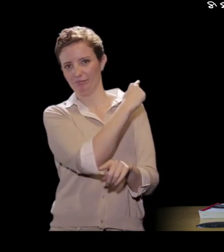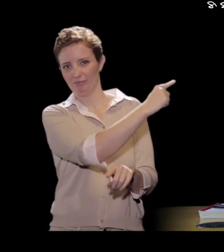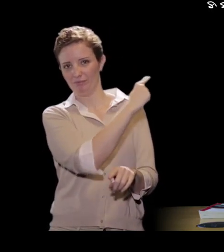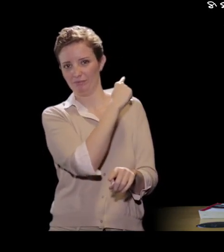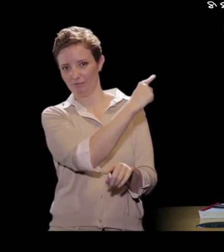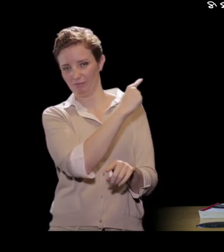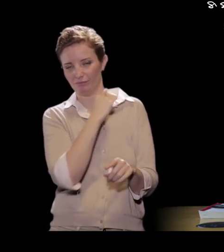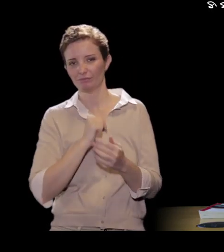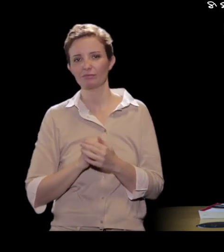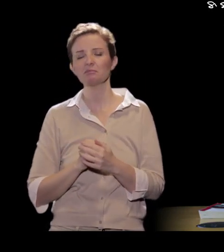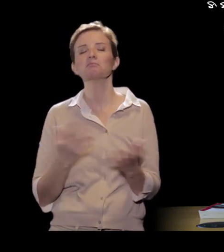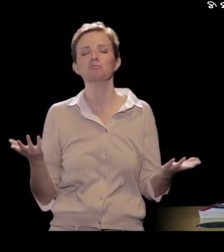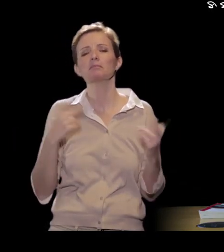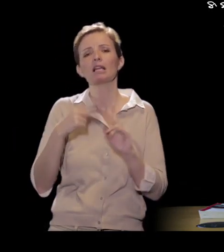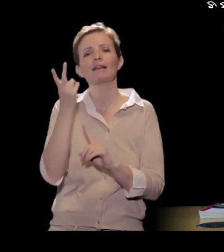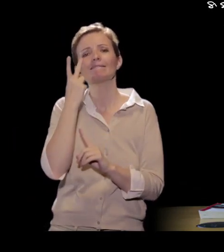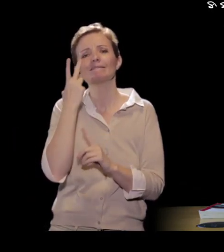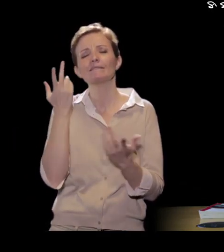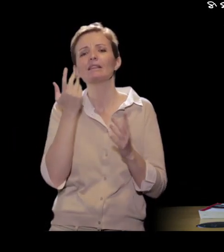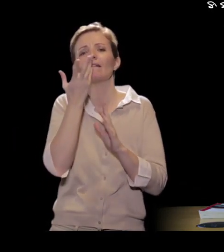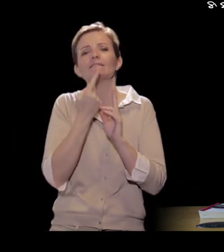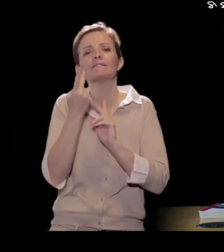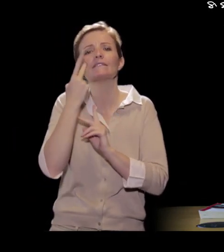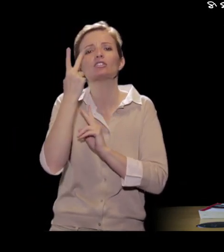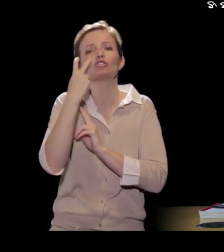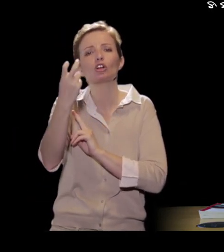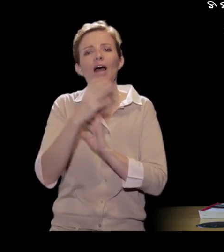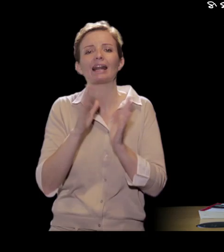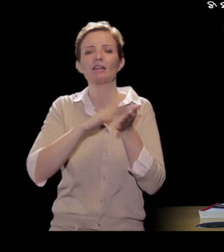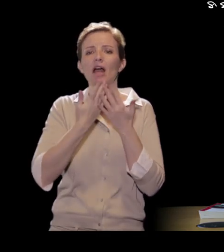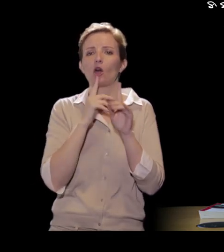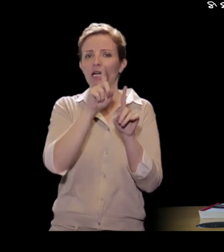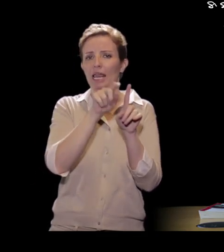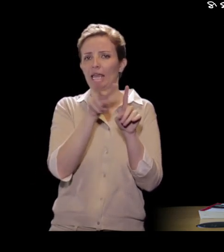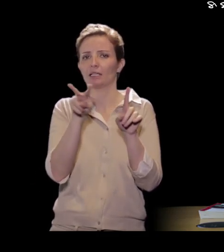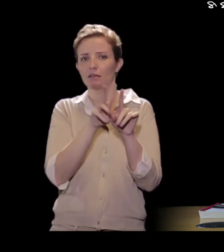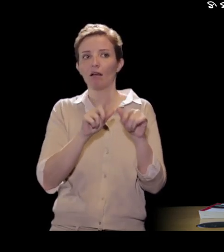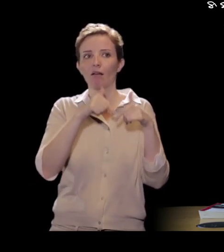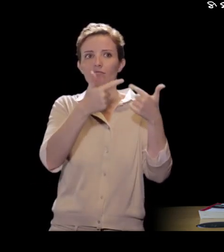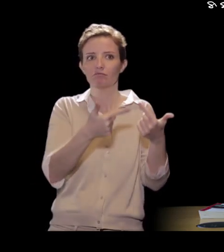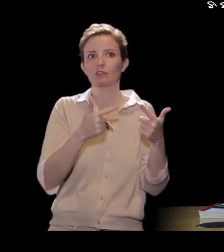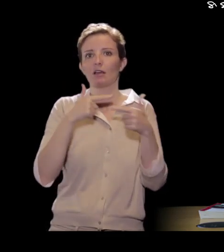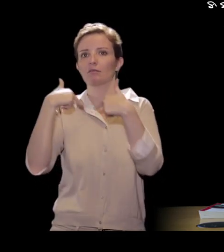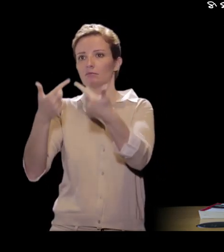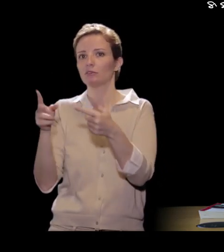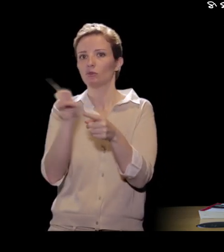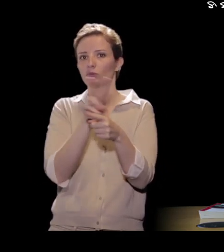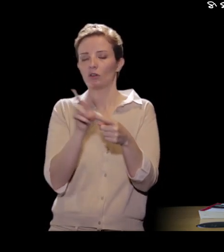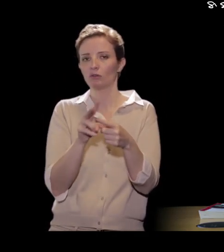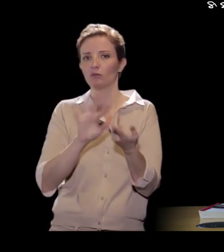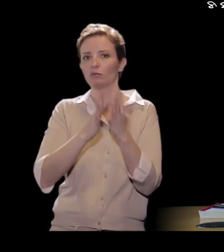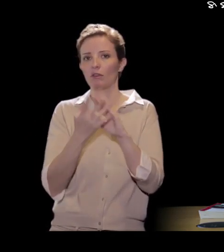disequazioni vogliamo trovare sostanzialmente quei valori dell'aics che soddisfano contemporaneamente questi due vincoli queste due